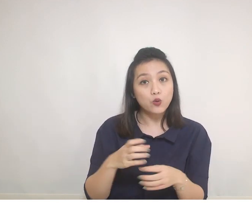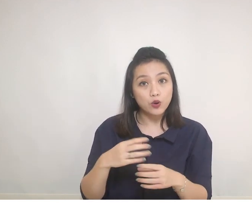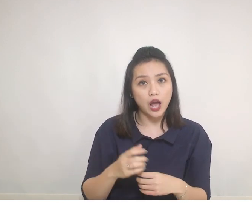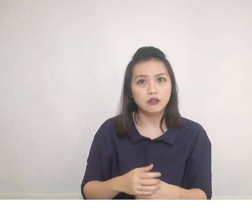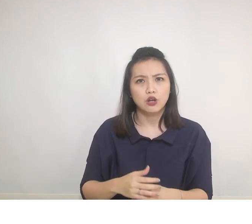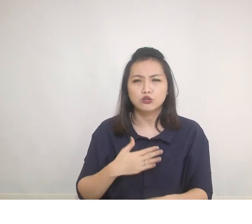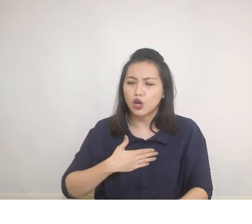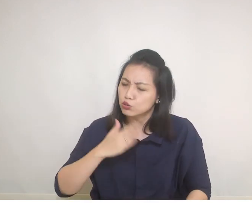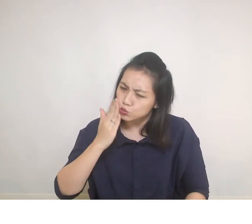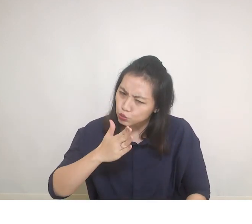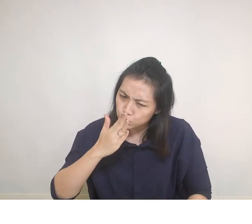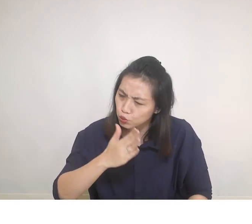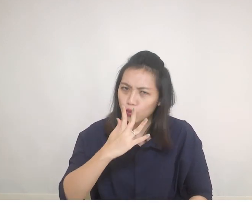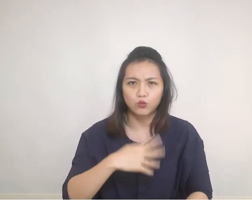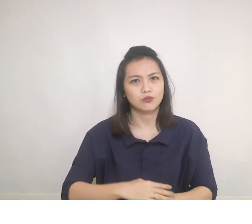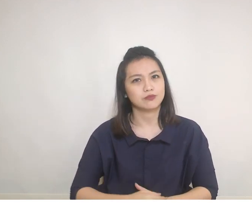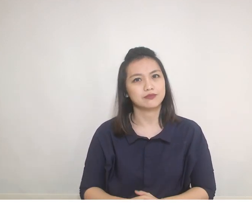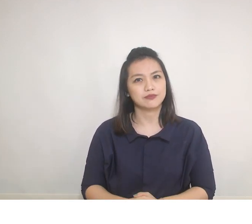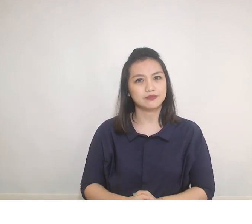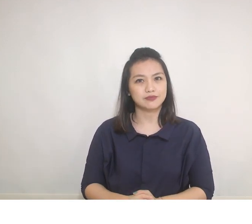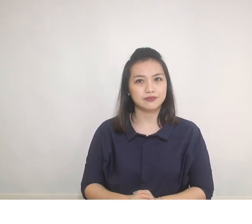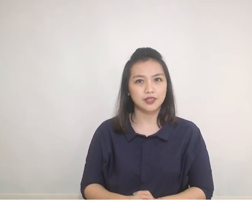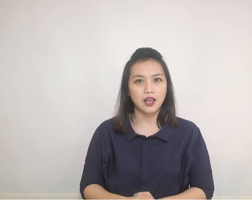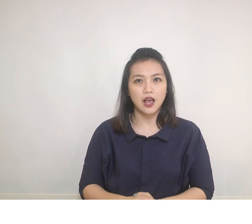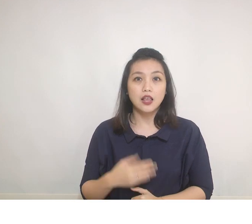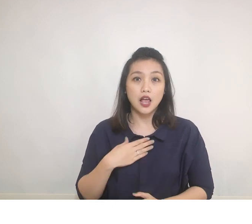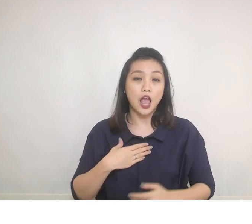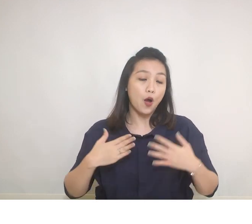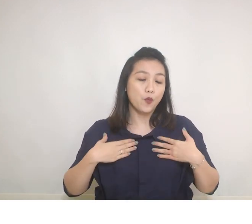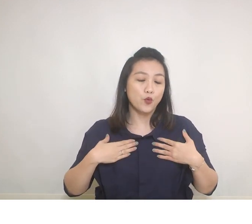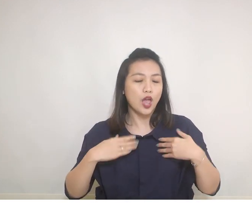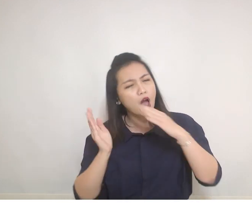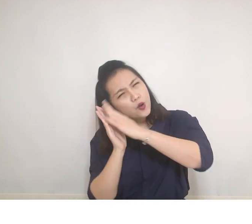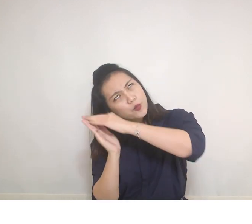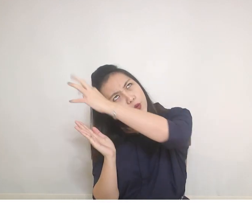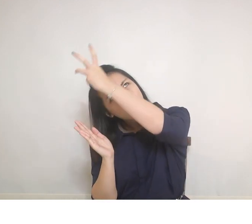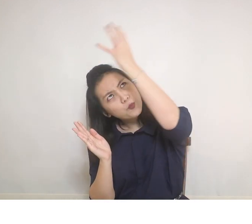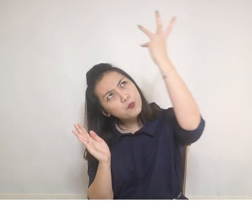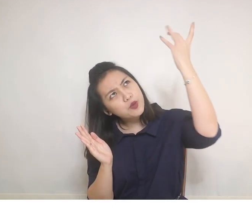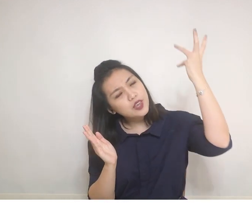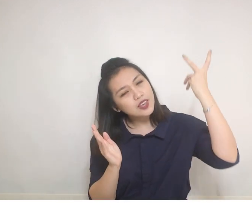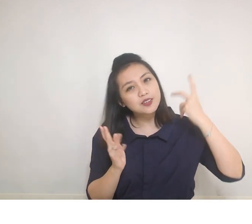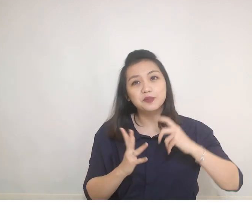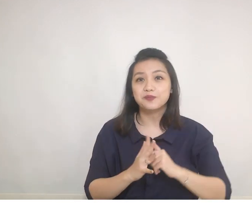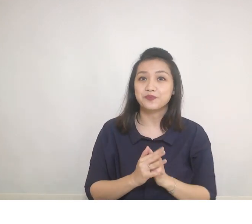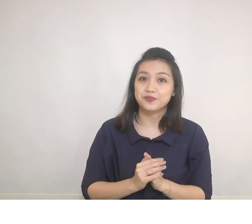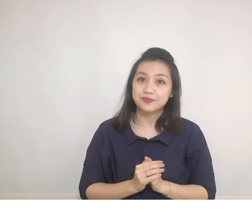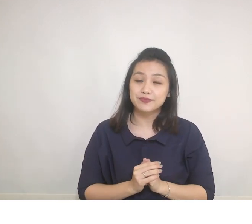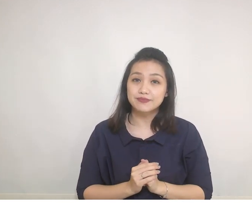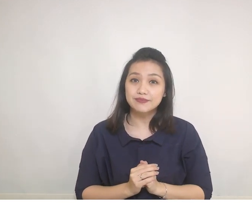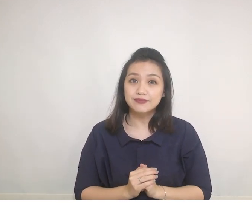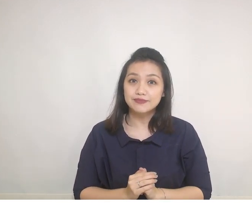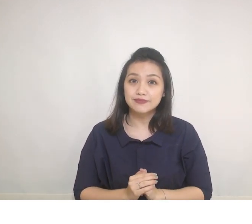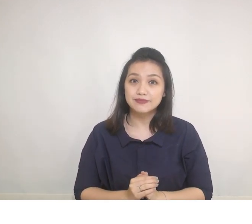yang terbaik ya dalam pekerjaan itu, ada satu angan-angan. Dan saya nggak tahu,